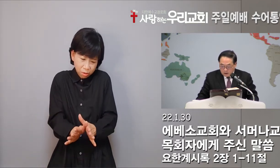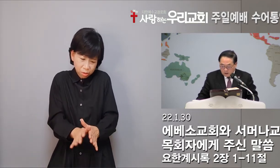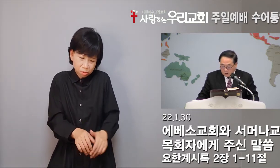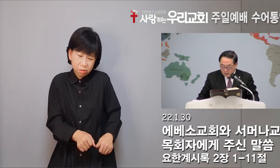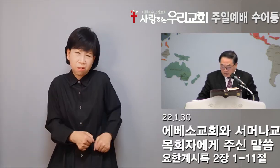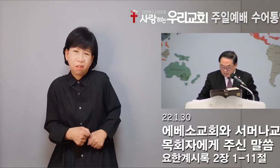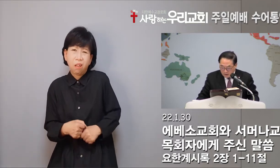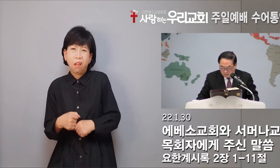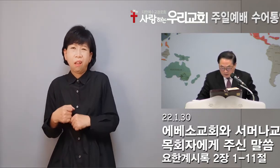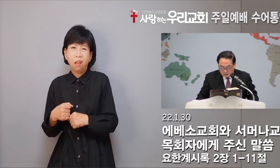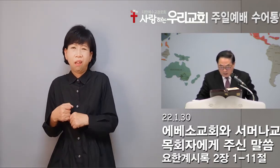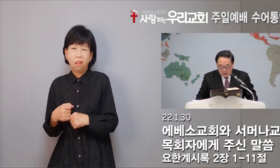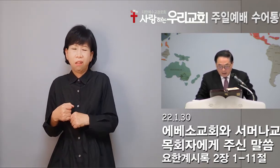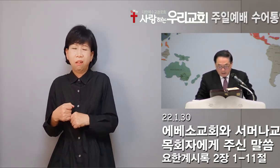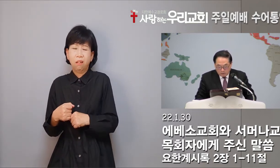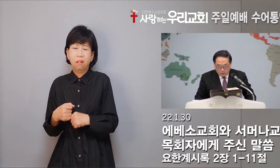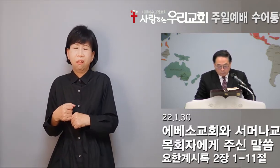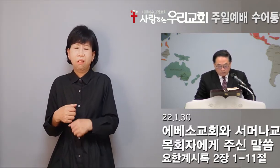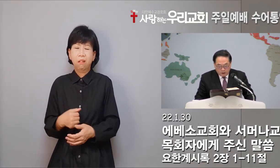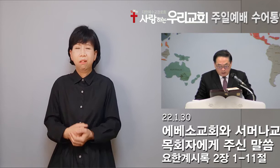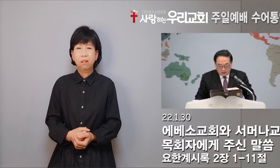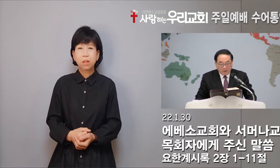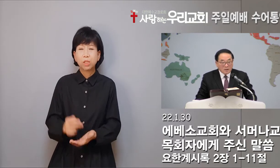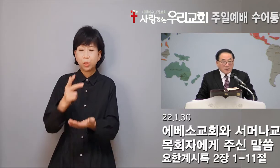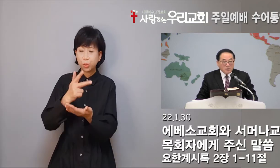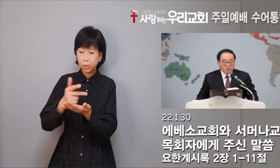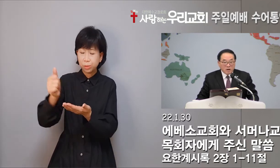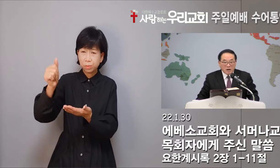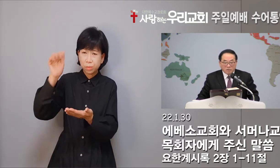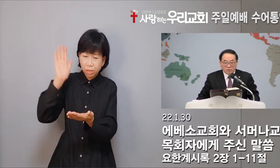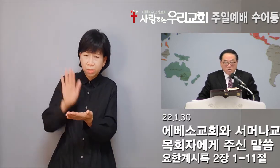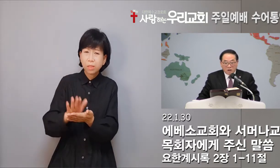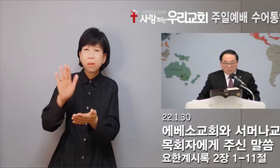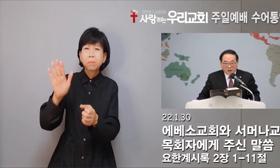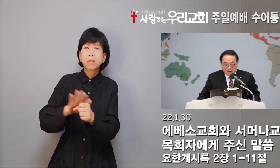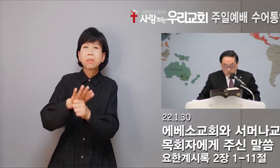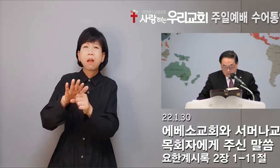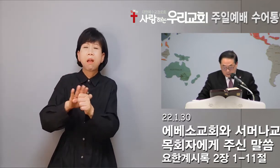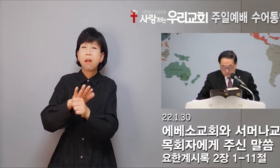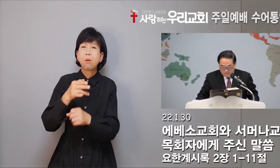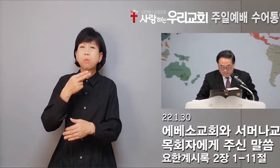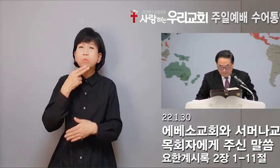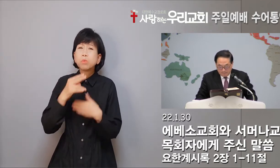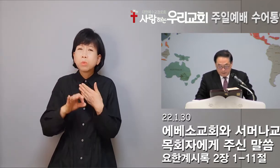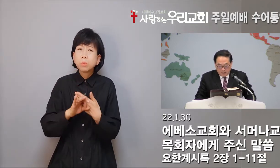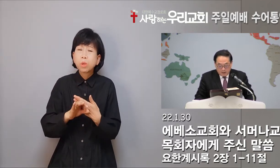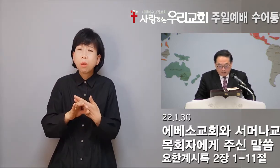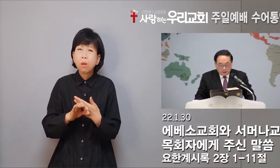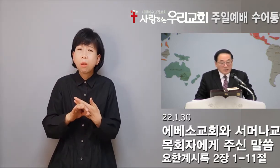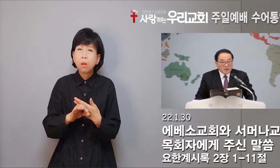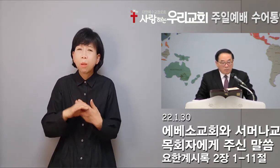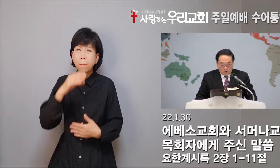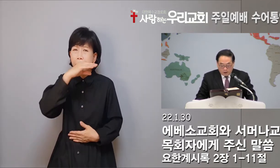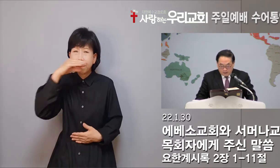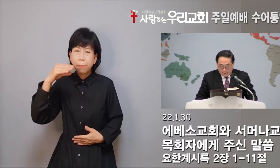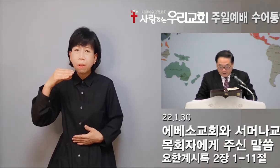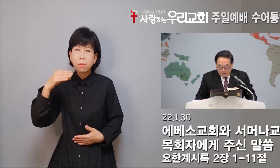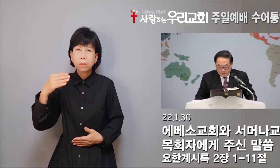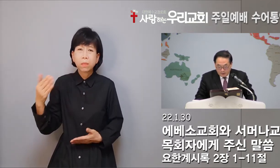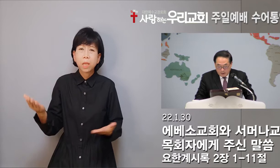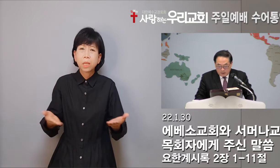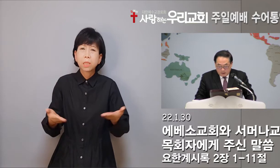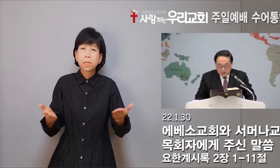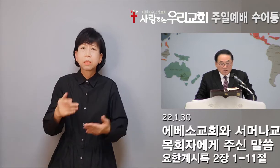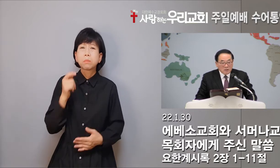주를 진실히 사랑함이 없이는 아무도 주의 일을 바르게 수행할 수 없다는 것입니다. 그 시대의